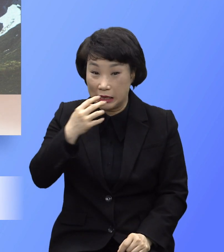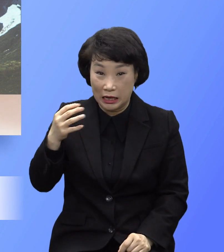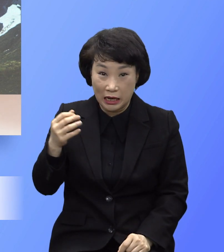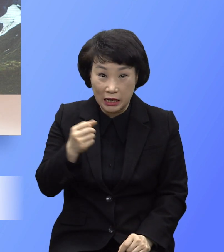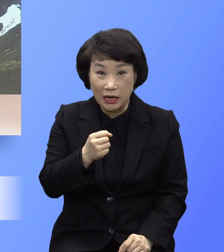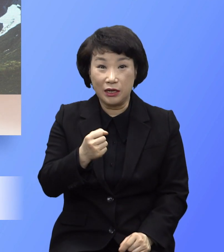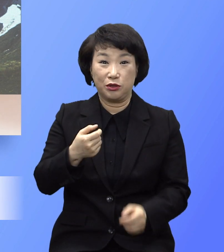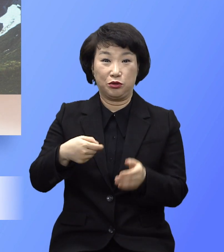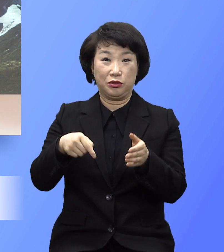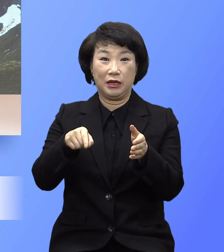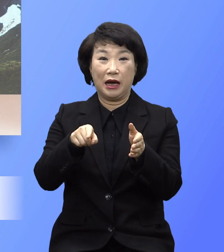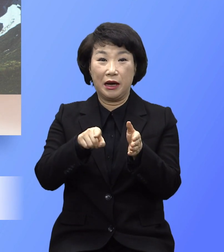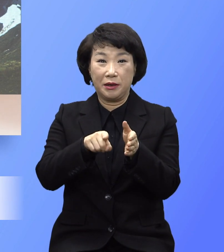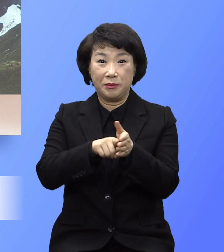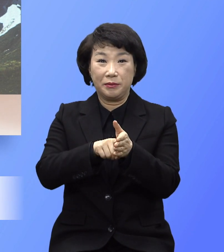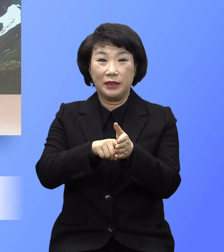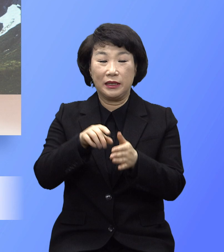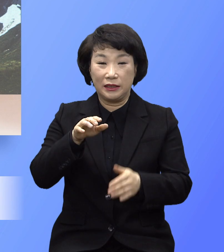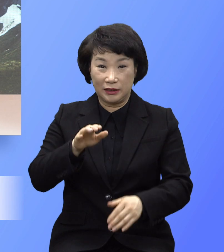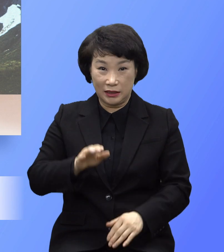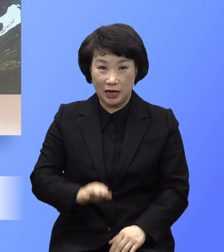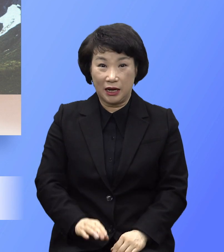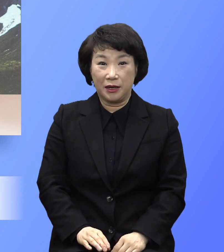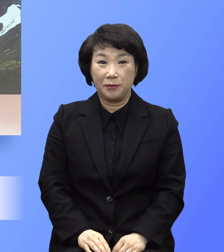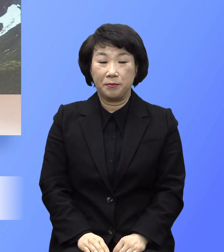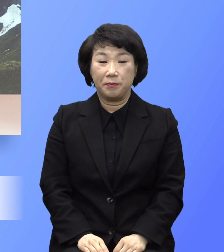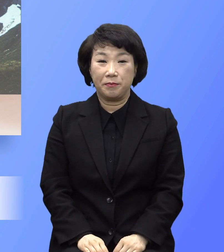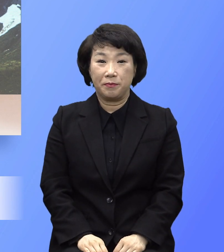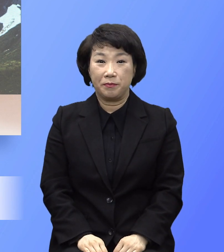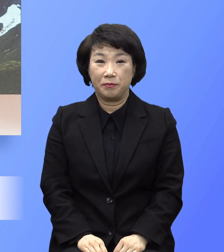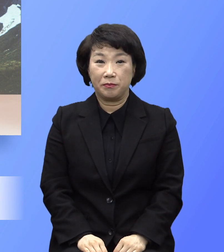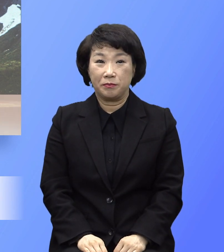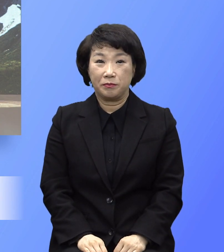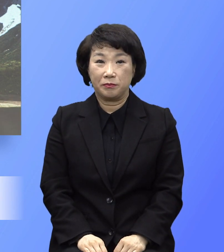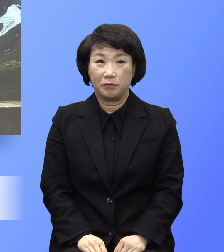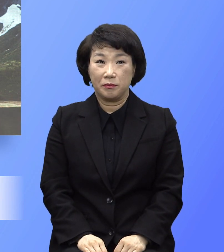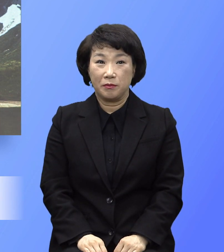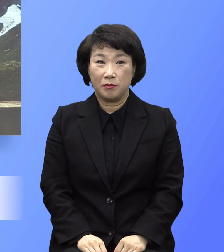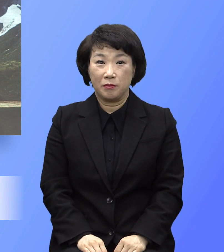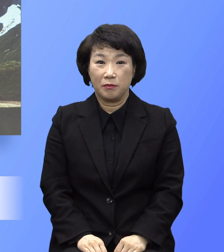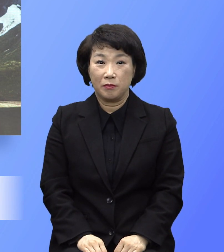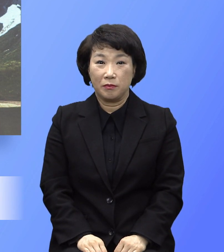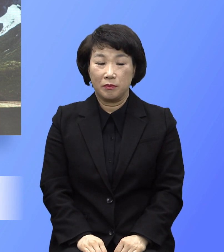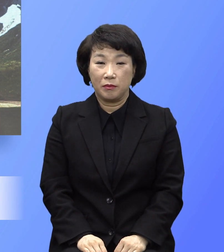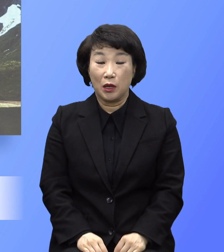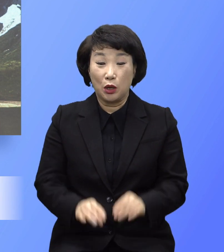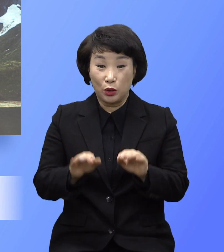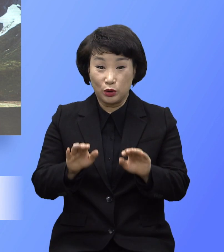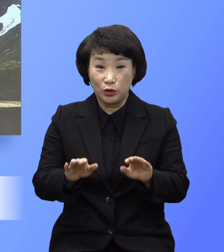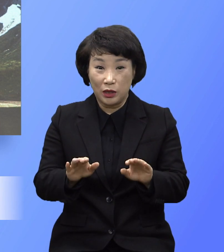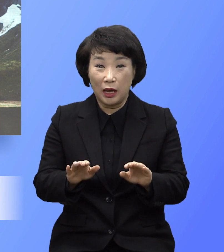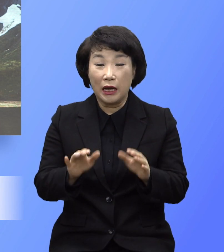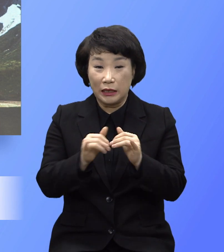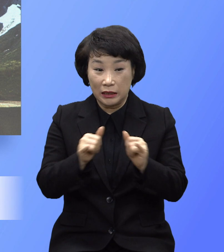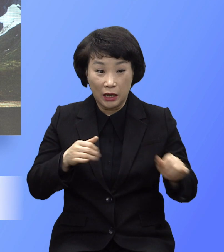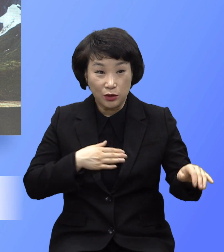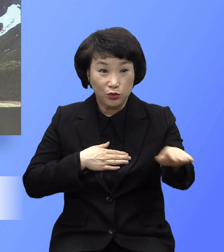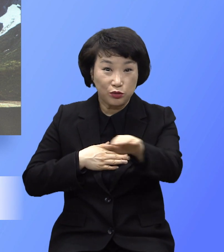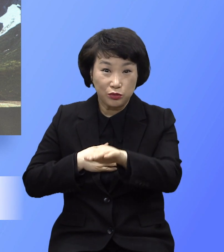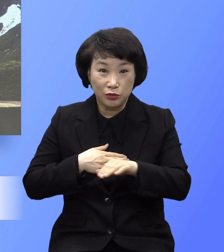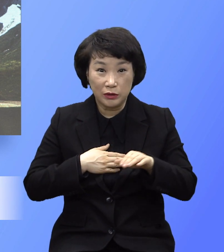영생을 얻게 하려 하심이니라. 근데